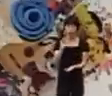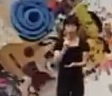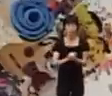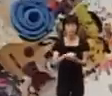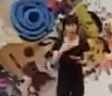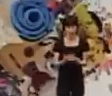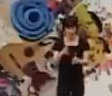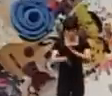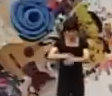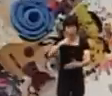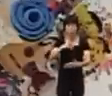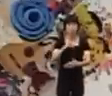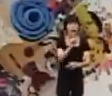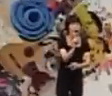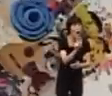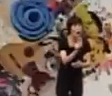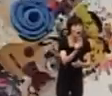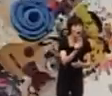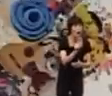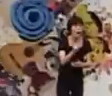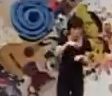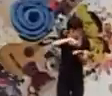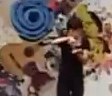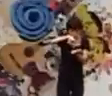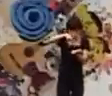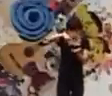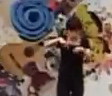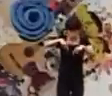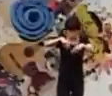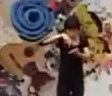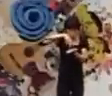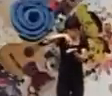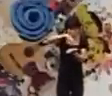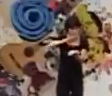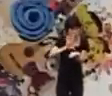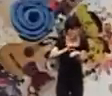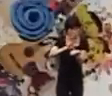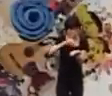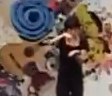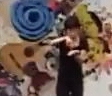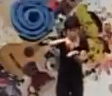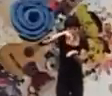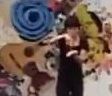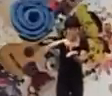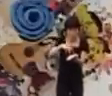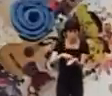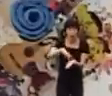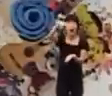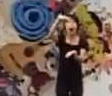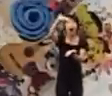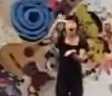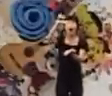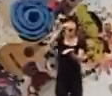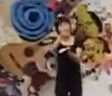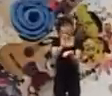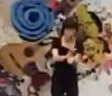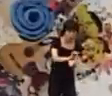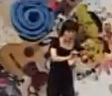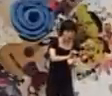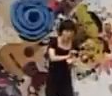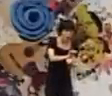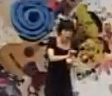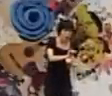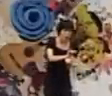但今次咧，佢抽中一個彈弓啊！當佢咧裝咗之後，佢準備一起身啊！